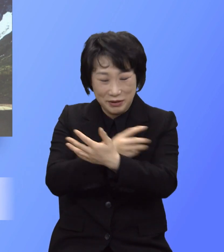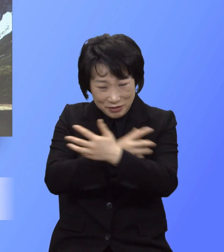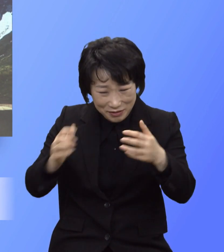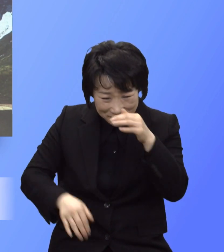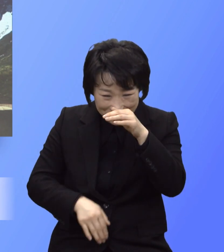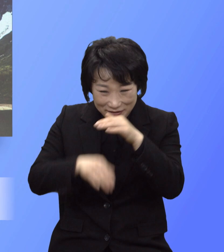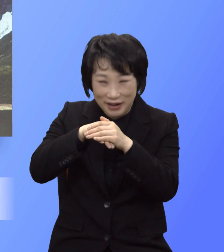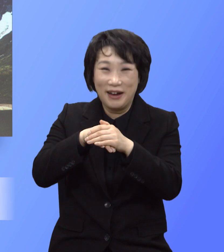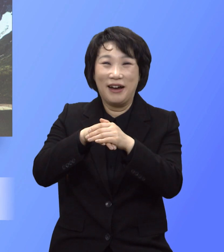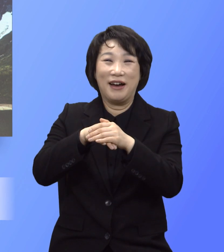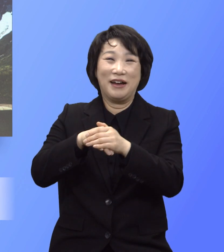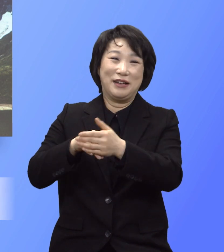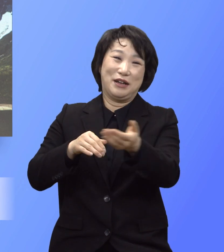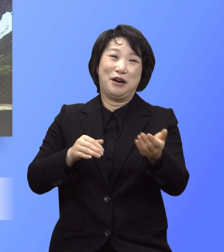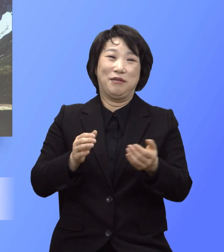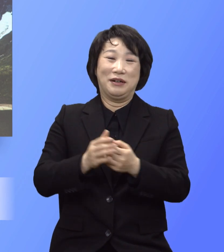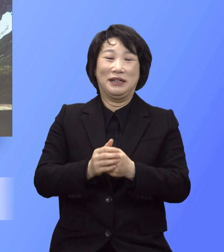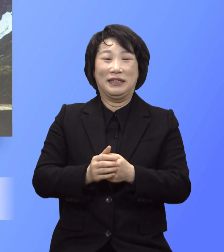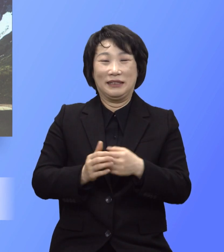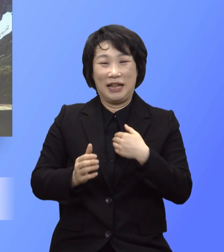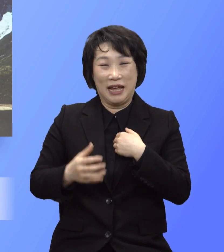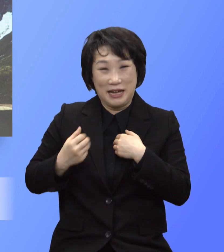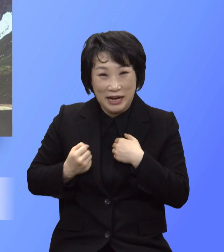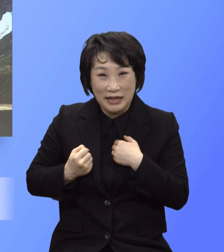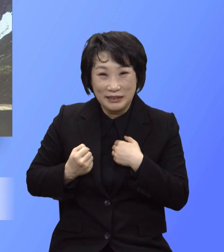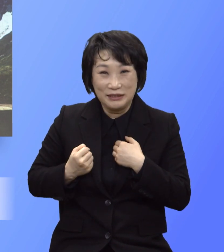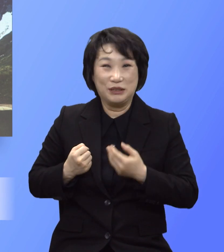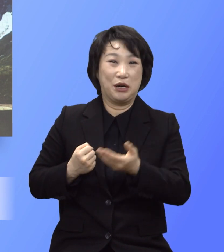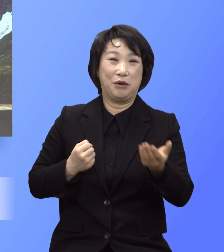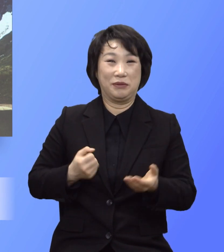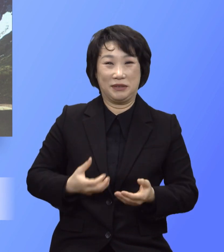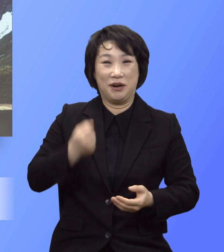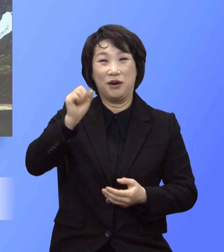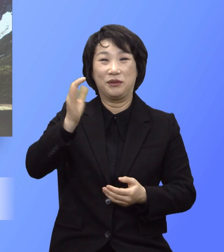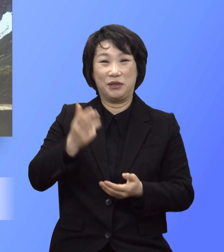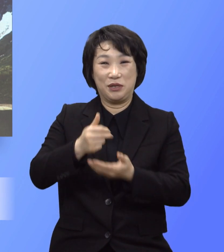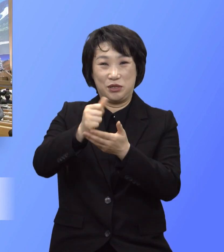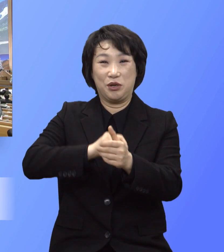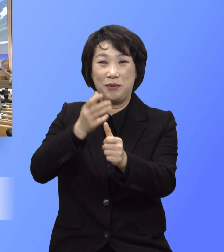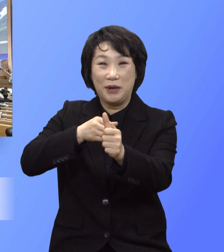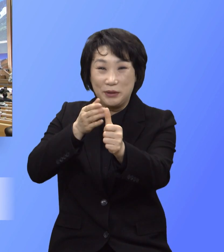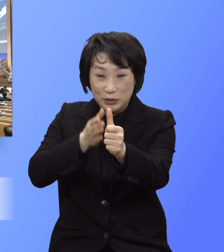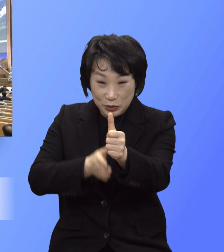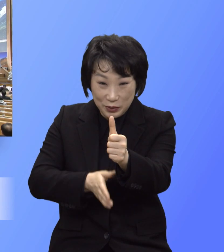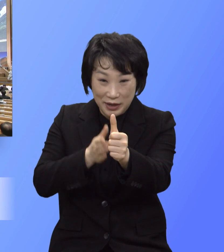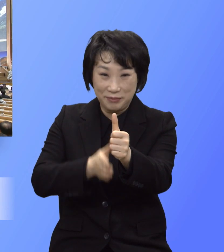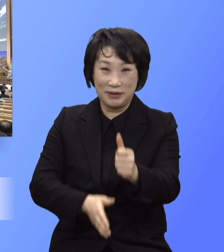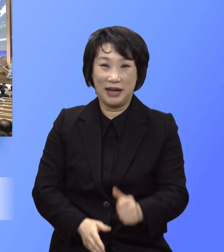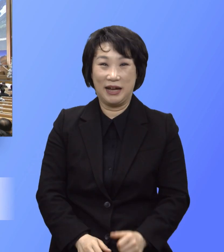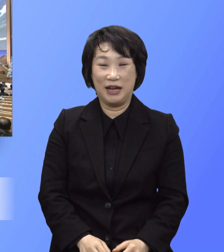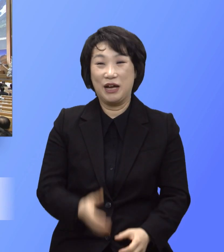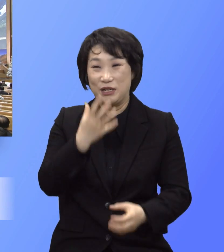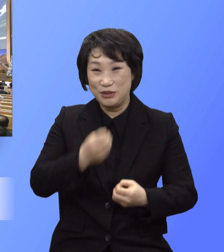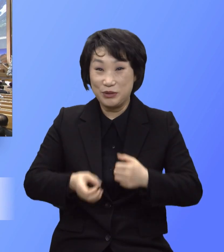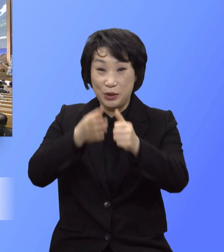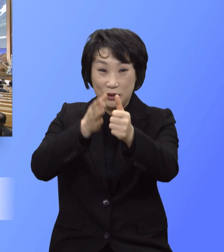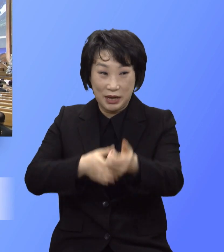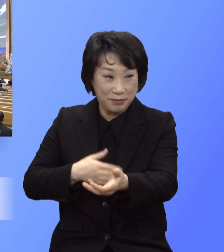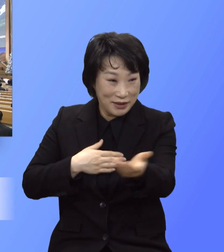꽉 차 소유한 여러분들의 것이 되기를 주님의 이름으로 축원합니다.